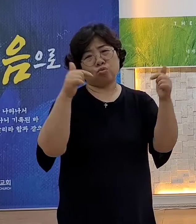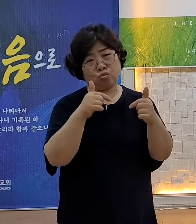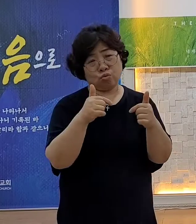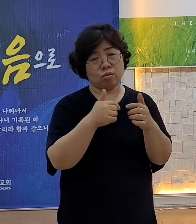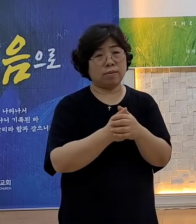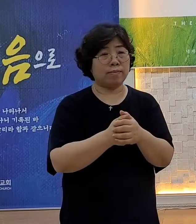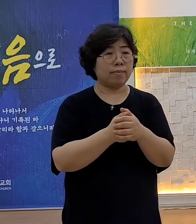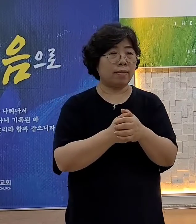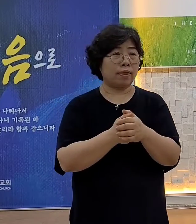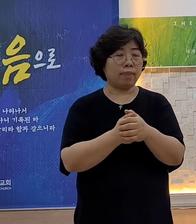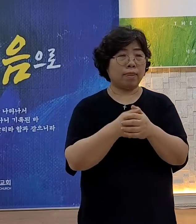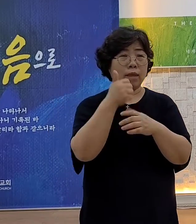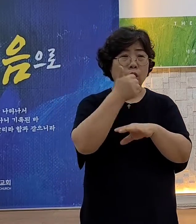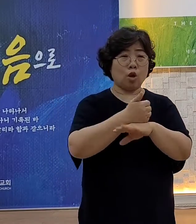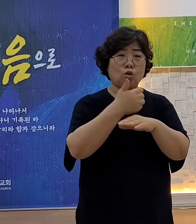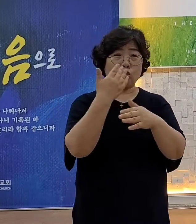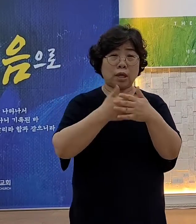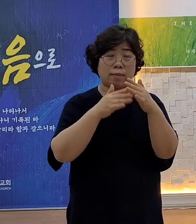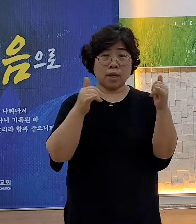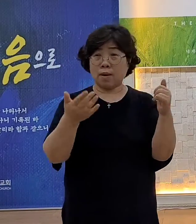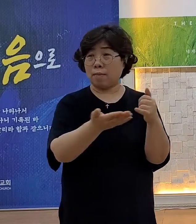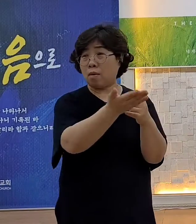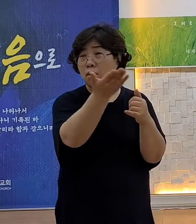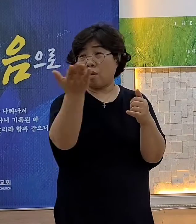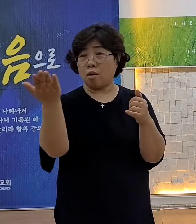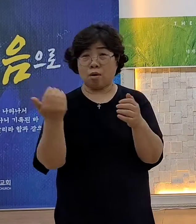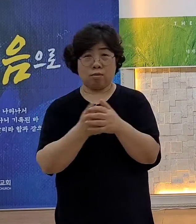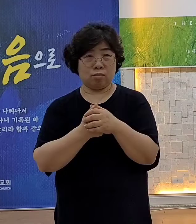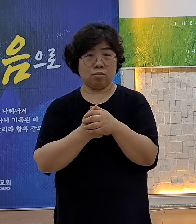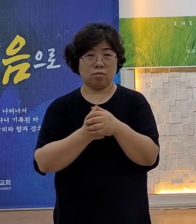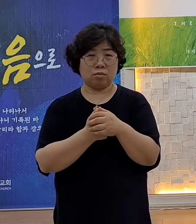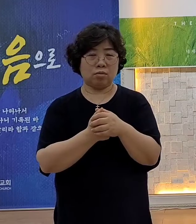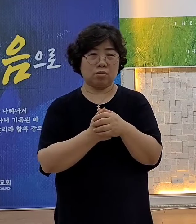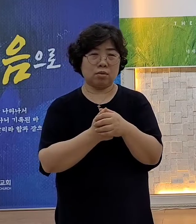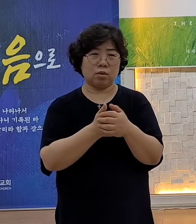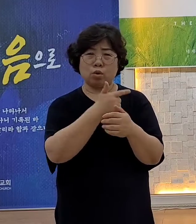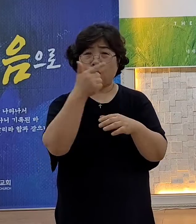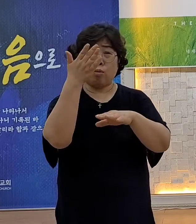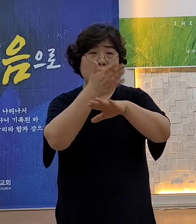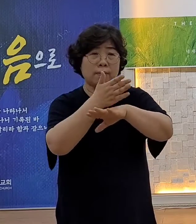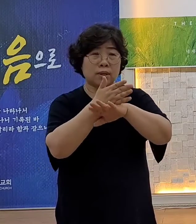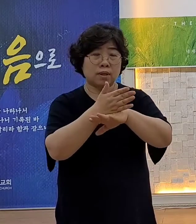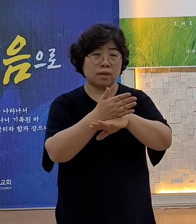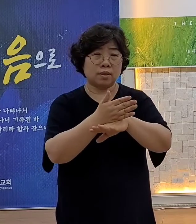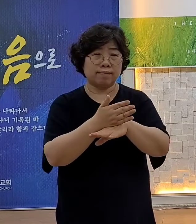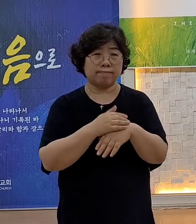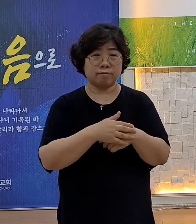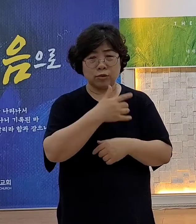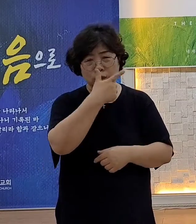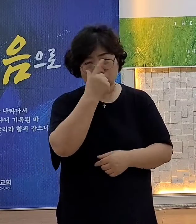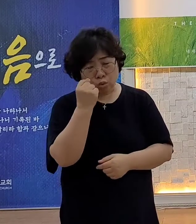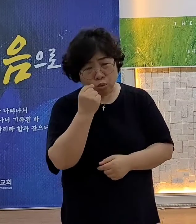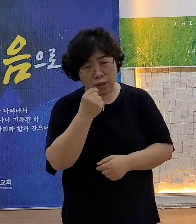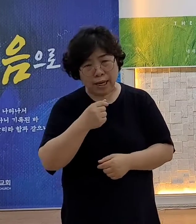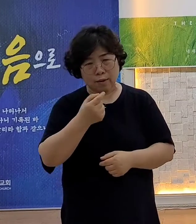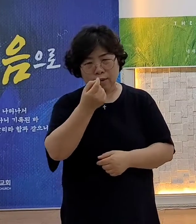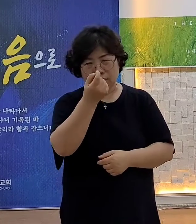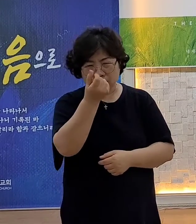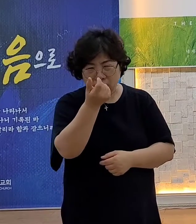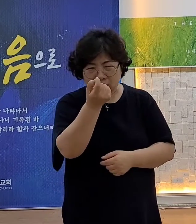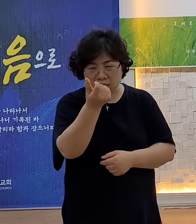해서 이제 남은 숫자가 이제 이 정도 되었습니다. 얼마나 감사합니다. 비록 부족하고 늘